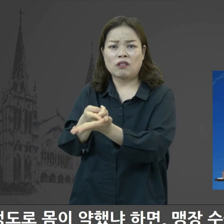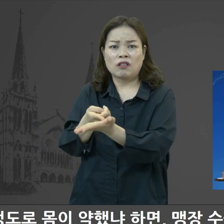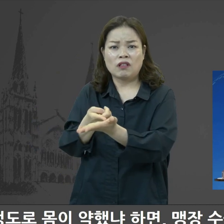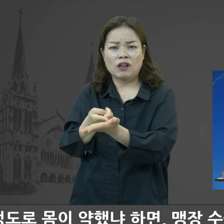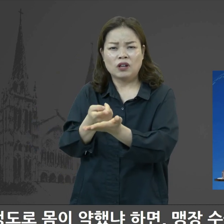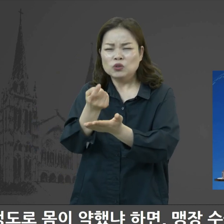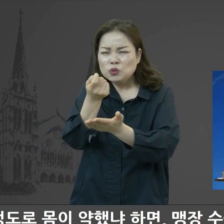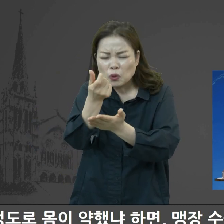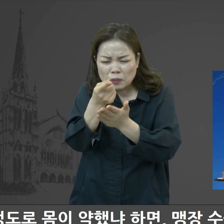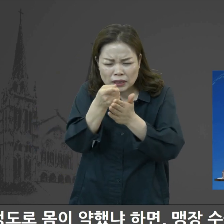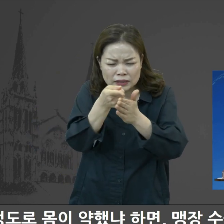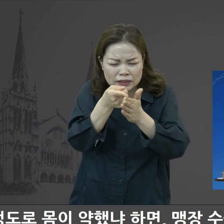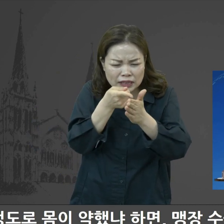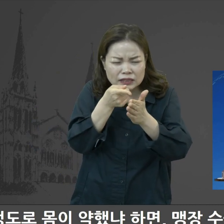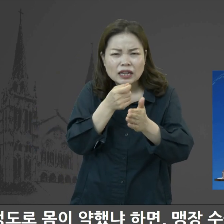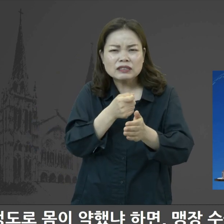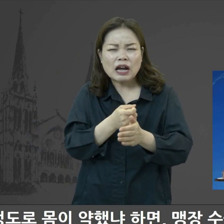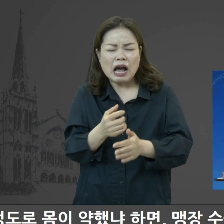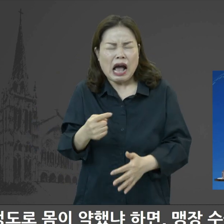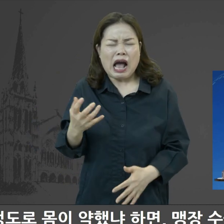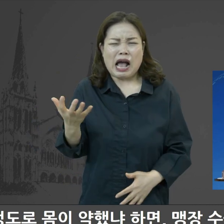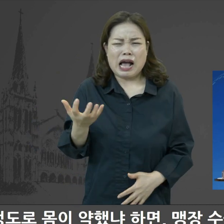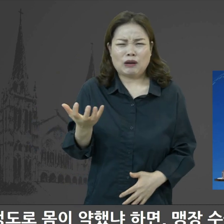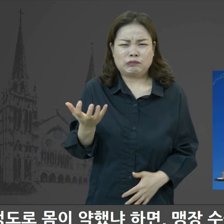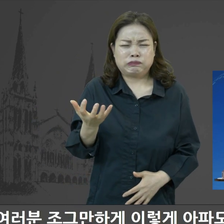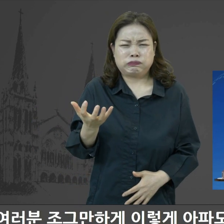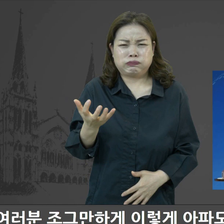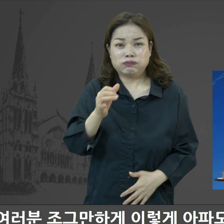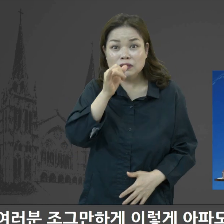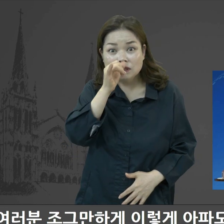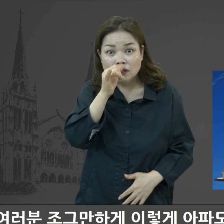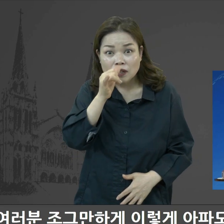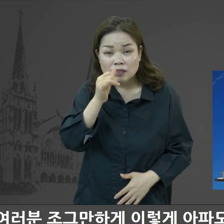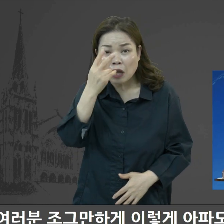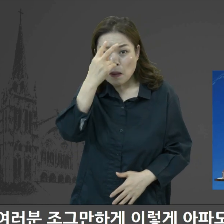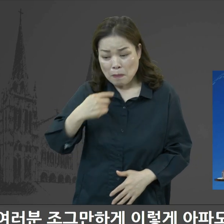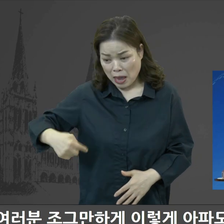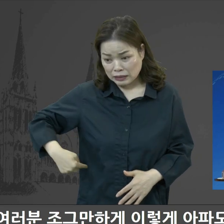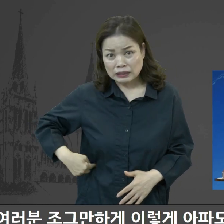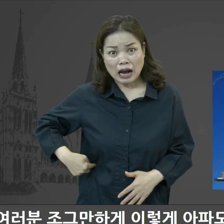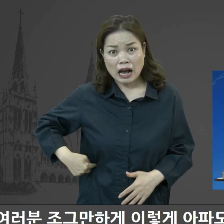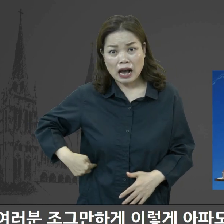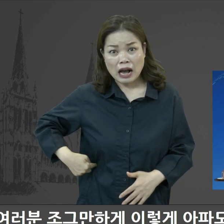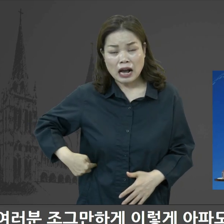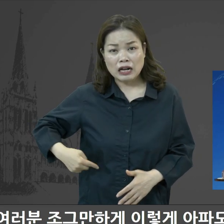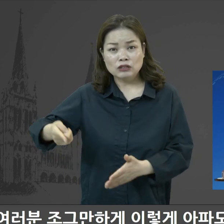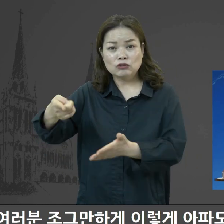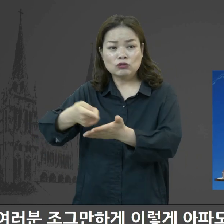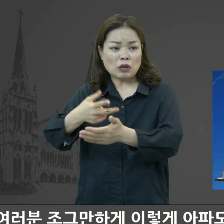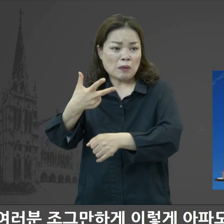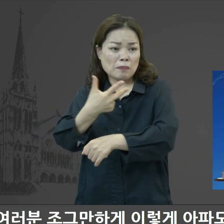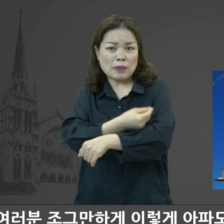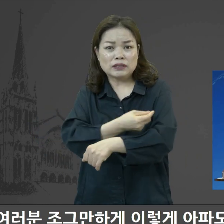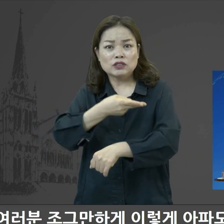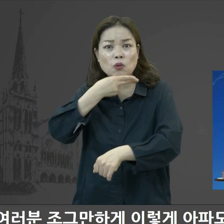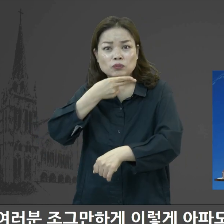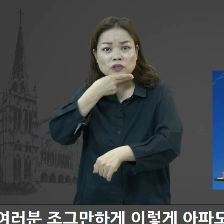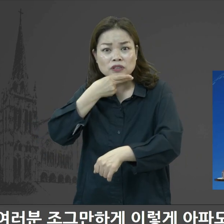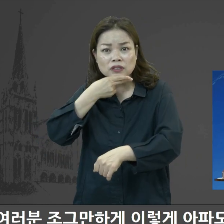조그만하게 이렇게 아파도 그냥 찔려면은 굉장히 아픈데요. 맹장 수술을 아마 마취 안 하고 한번 해보세요. 얼마나